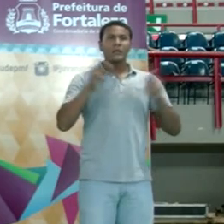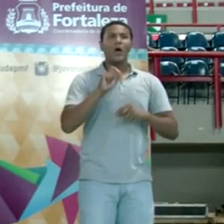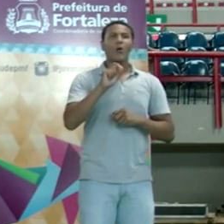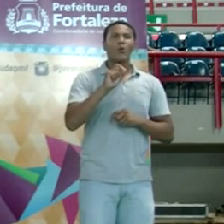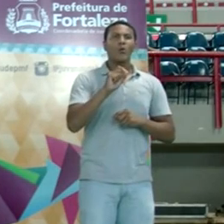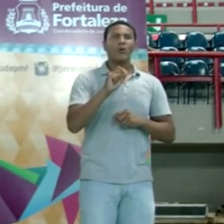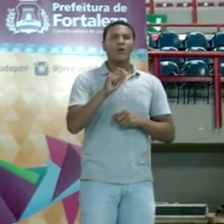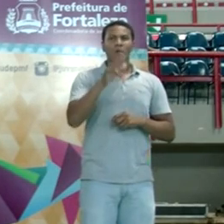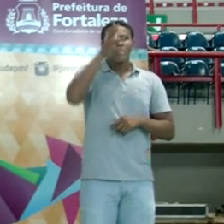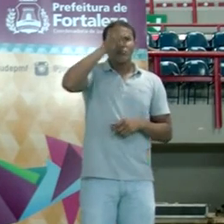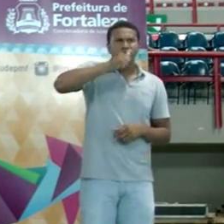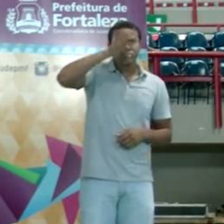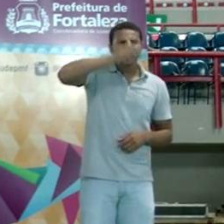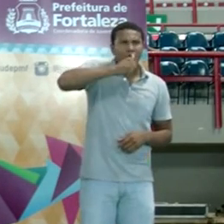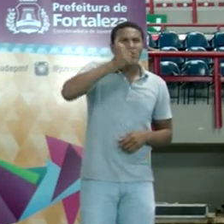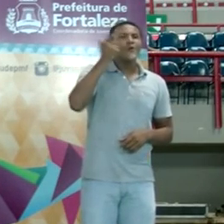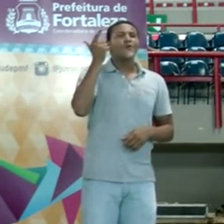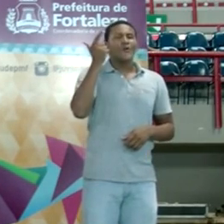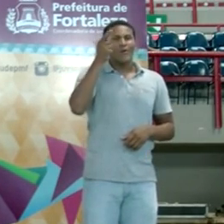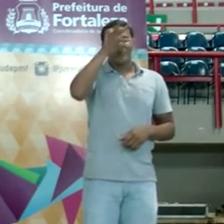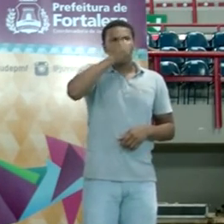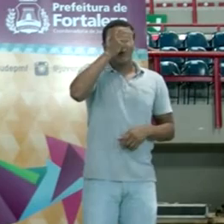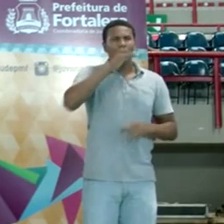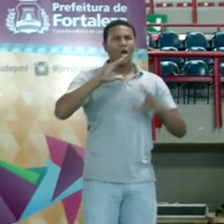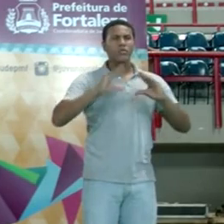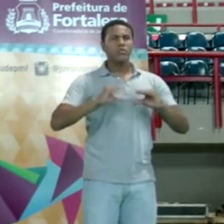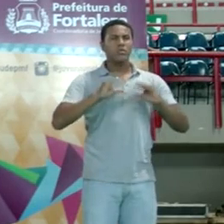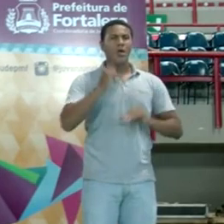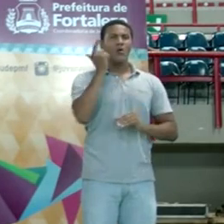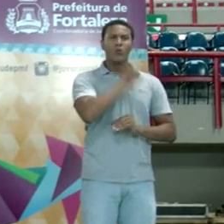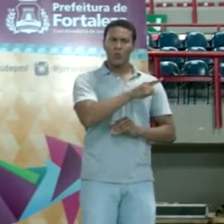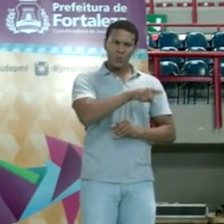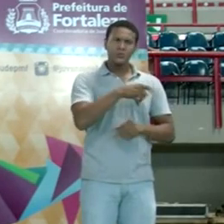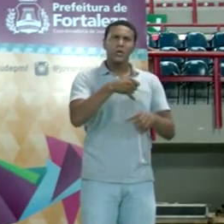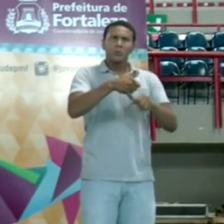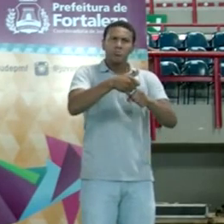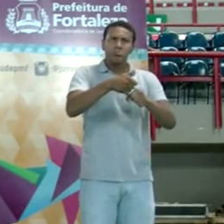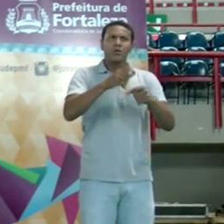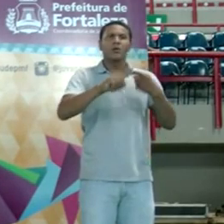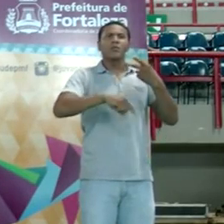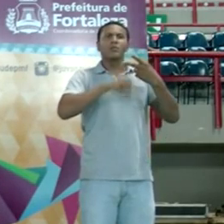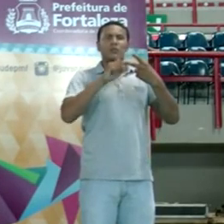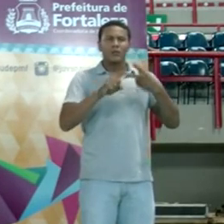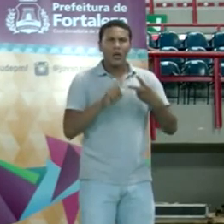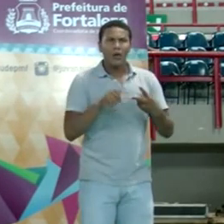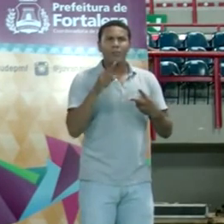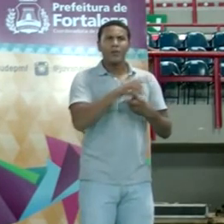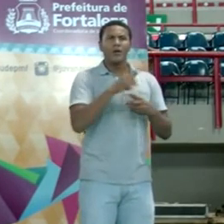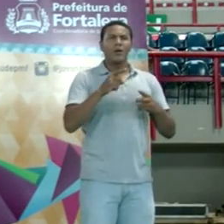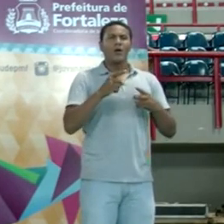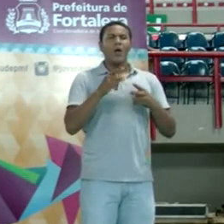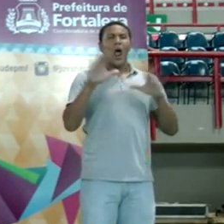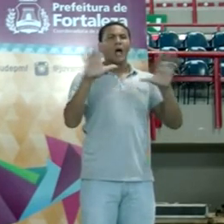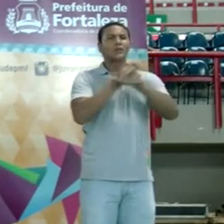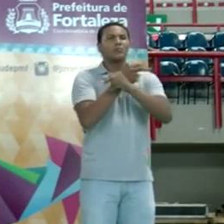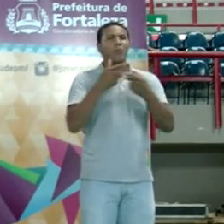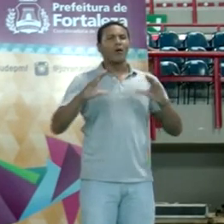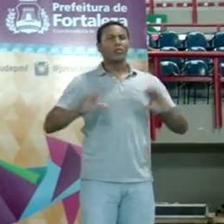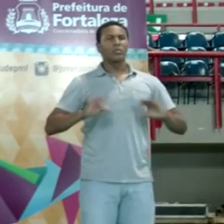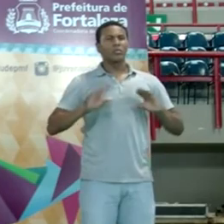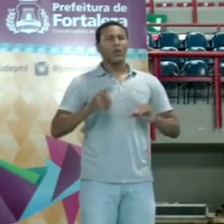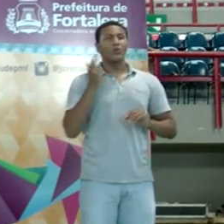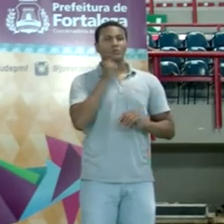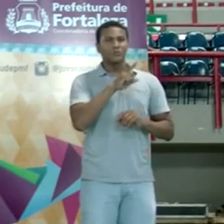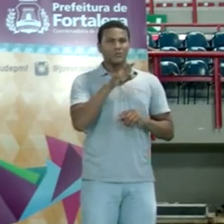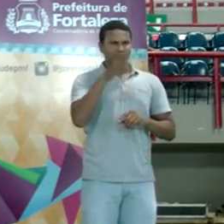de frango, certo? Gordura de boi, de qualquer tipo de gordura animal. Mas o melhor dele ainda é o seguinte: sabe aquele